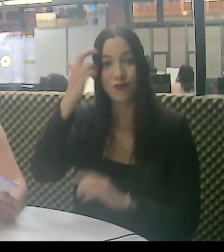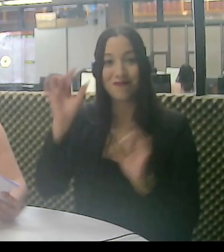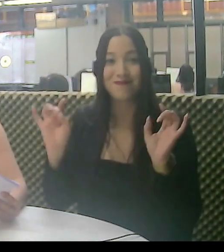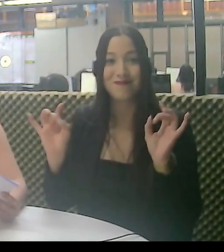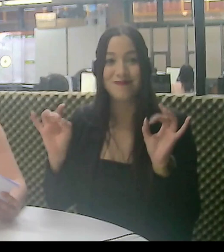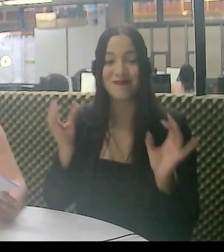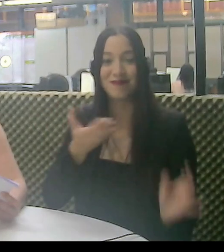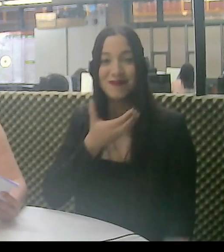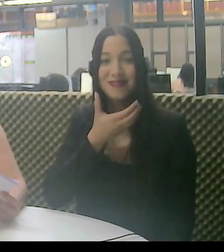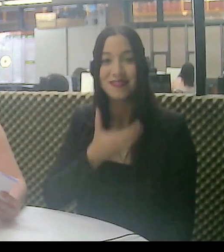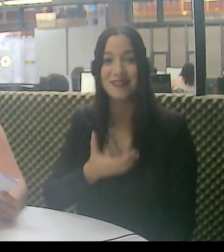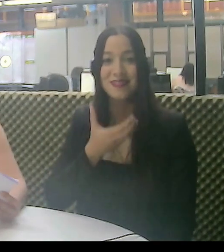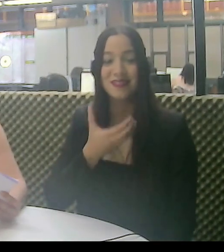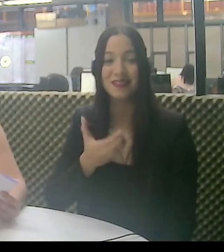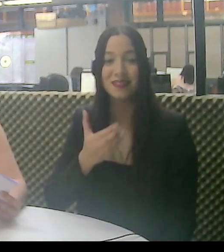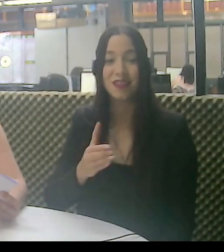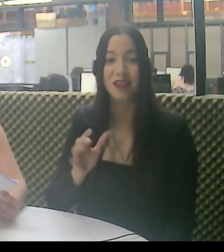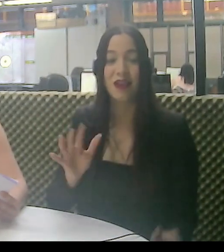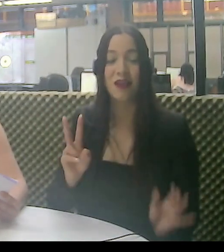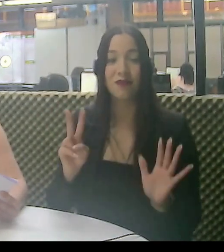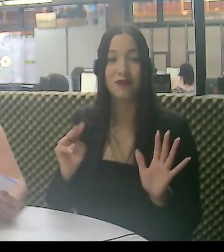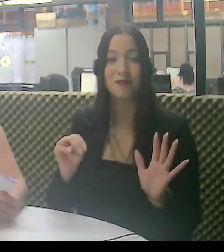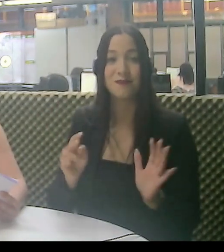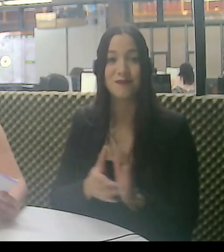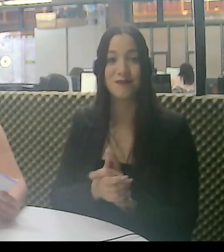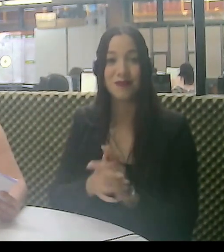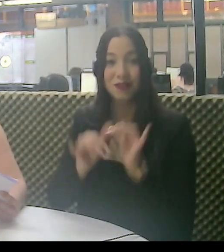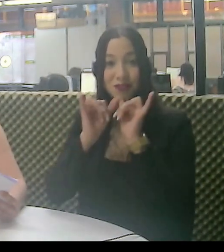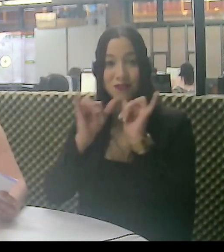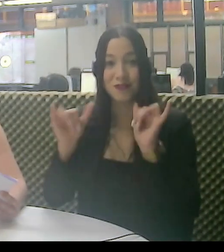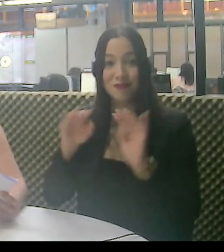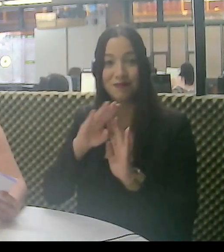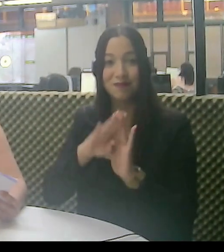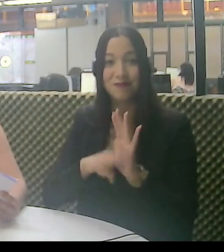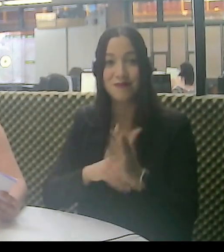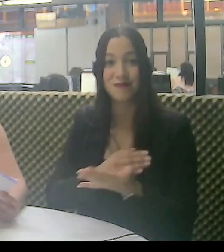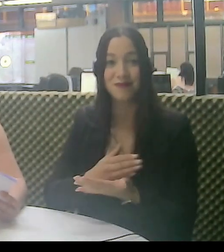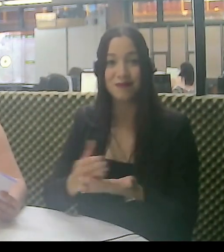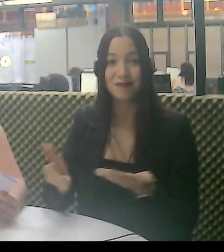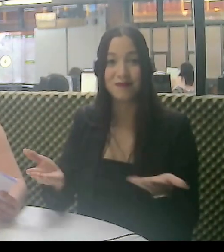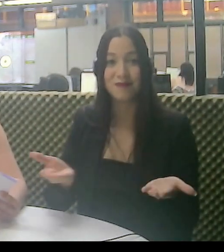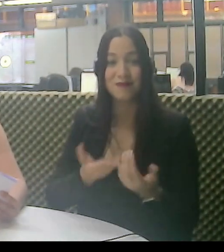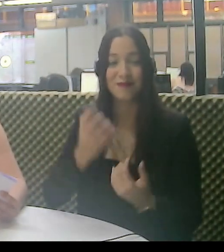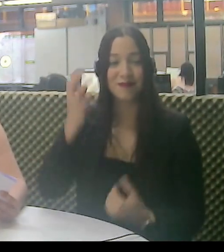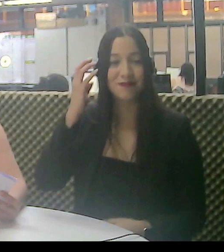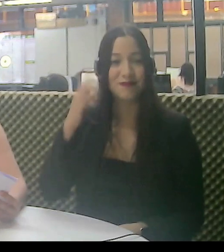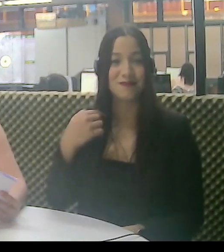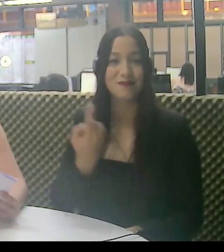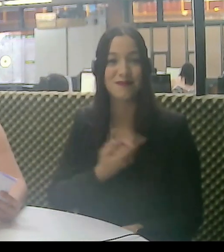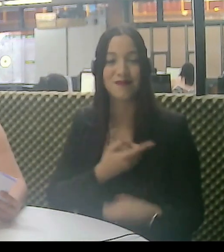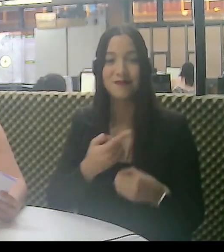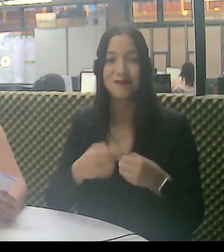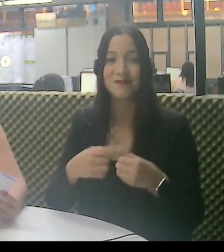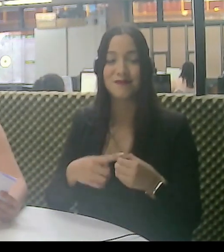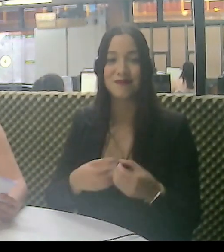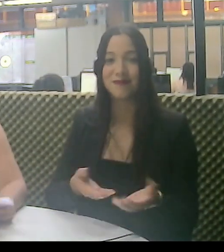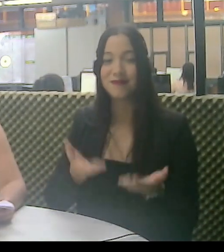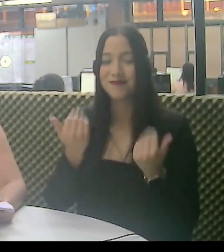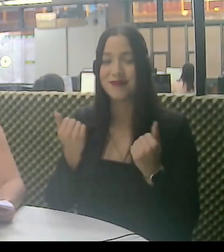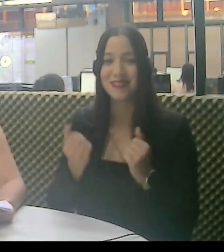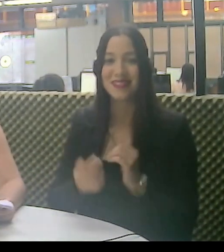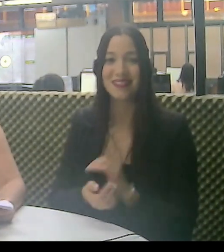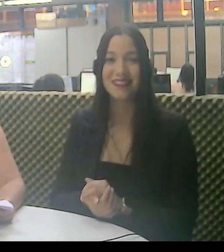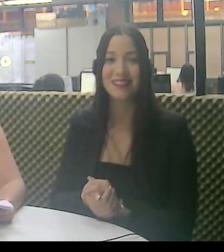especial de Natal acontece neste fim de semana essas e outras notícias a partir de agora aqui na rádio nossa cidade